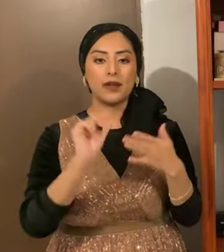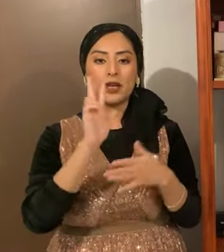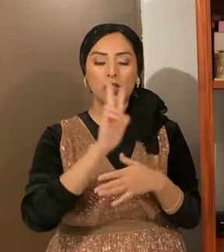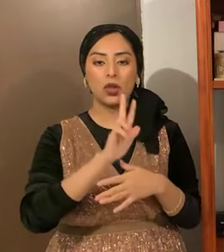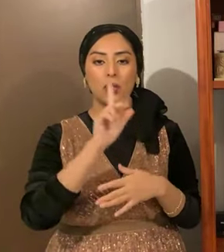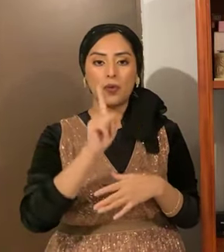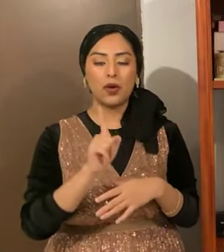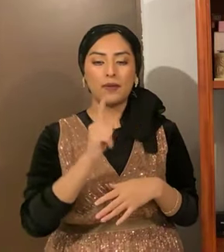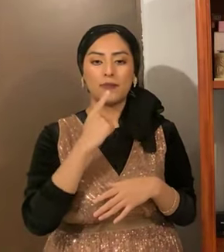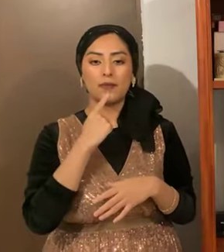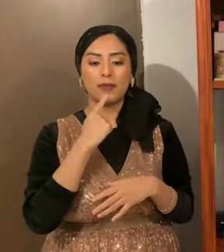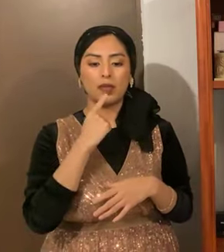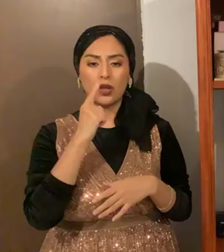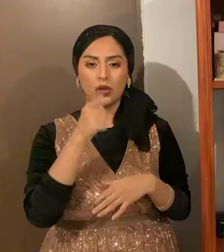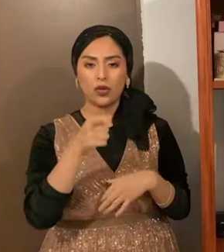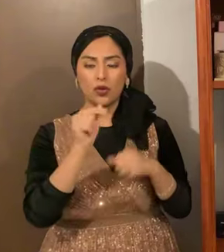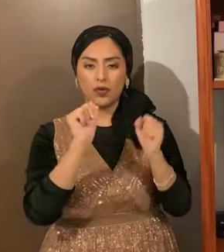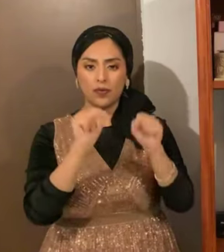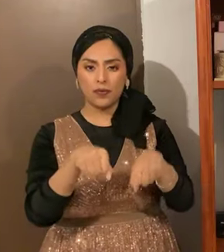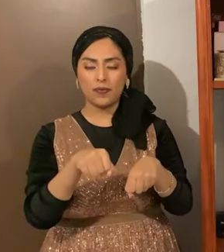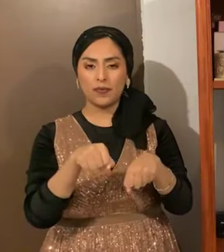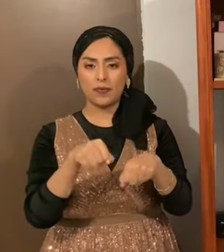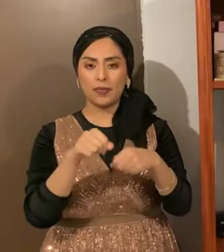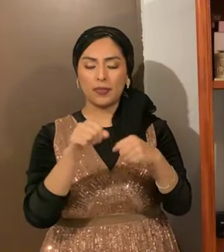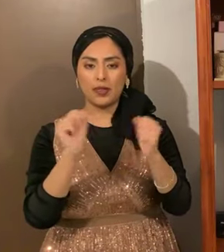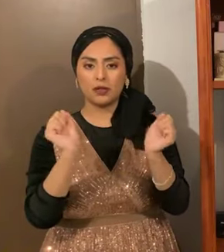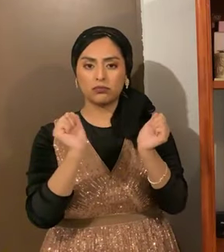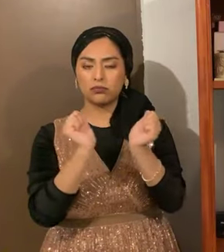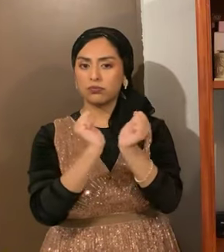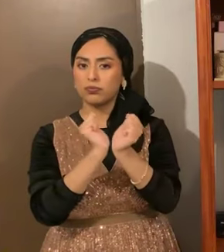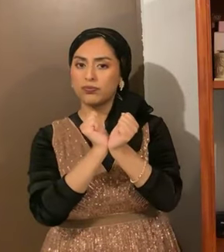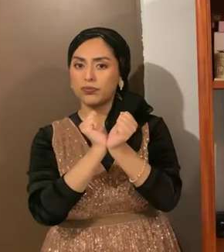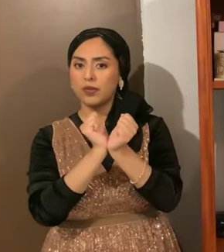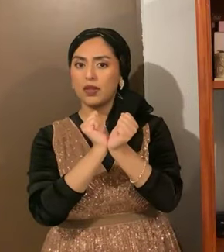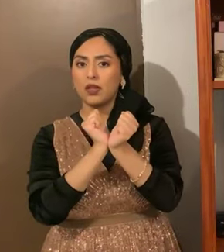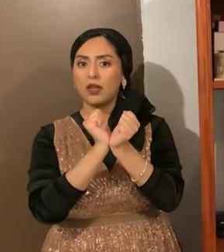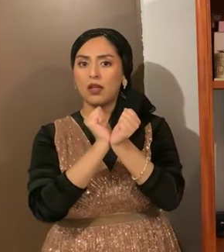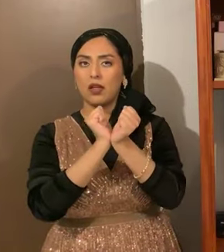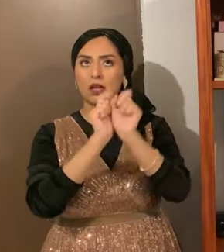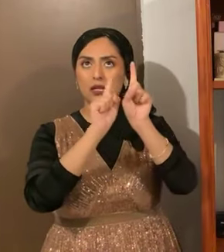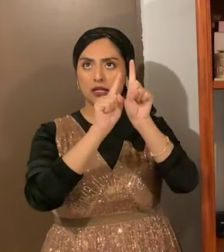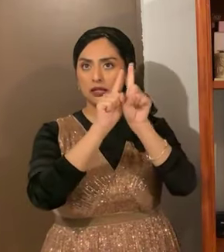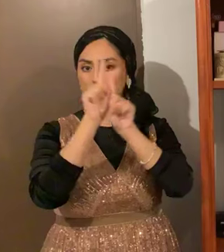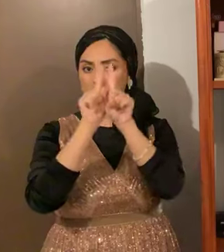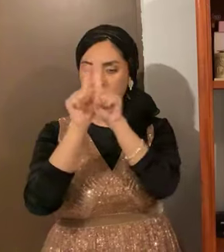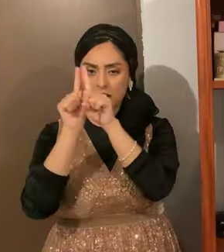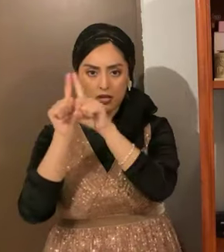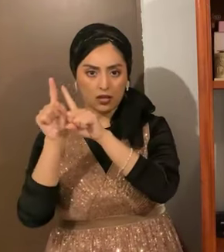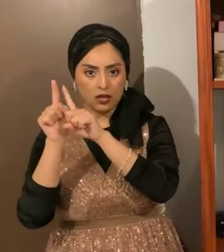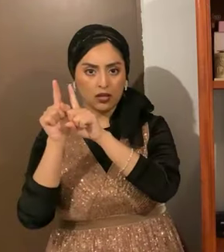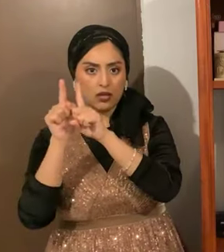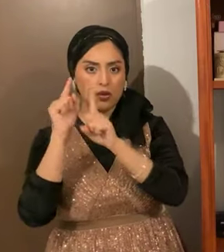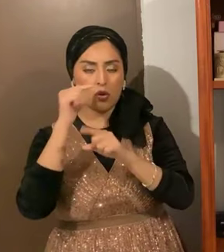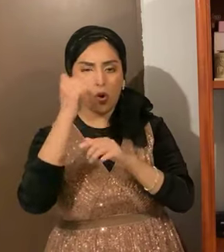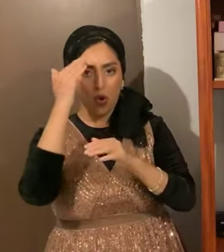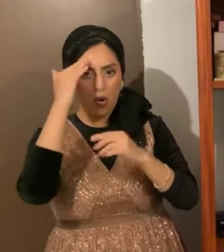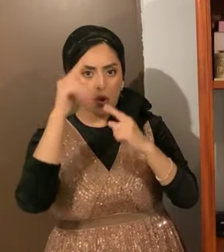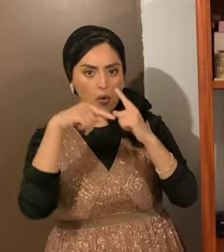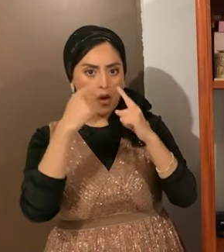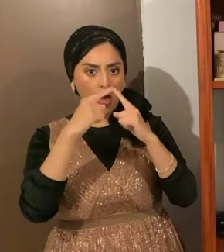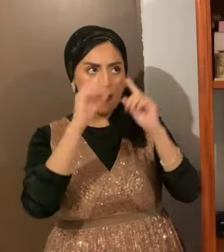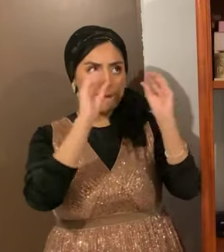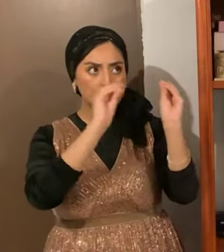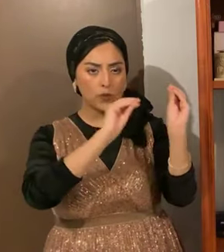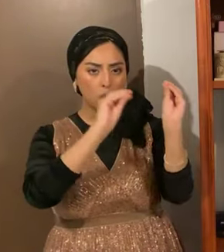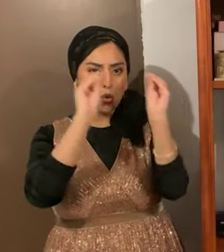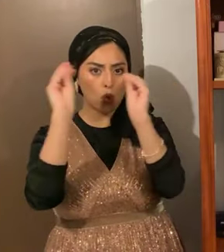31. ¿Podrás tú atar los lazos de las Pléyades o desatarás las ligaduras de Orión? Es